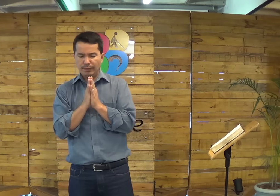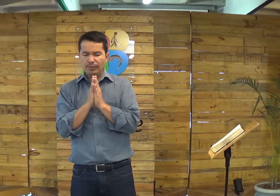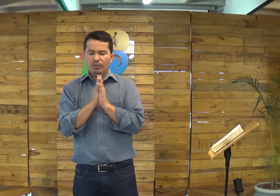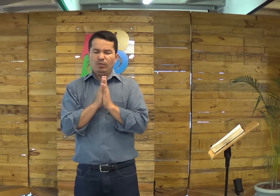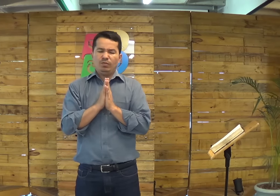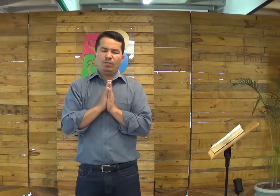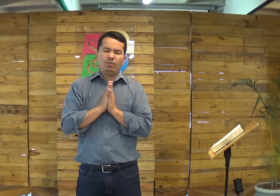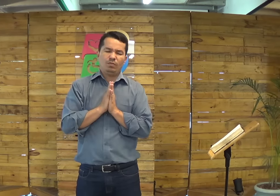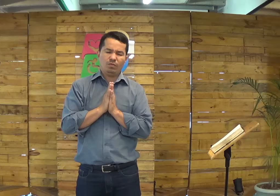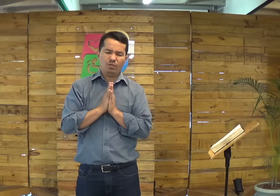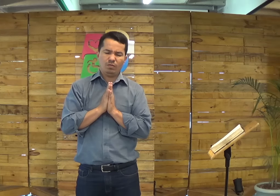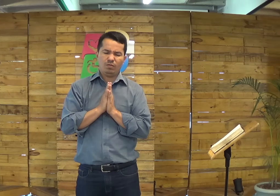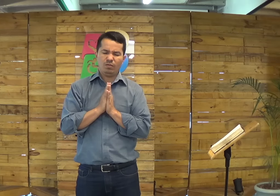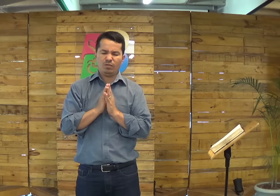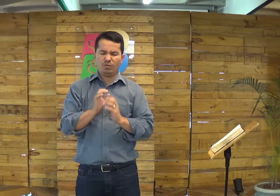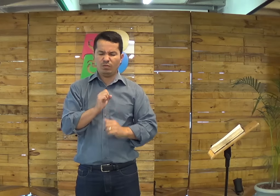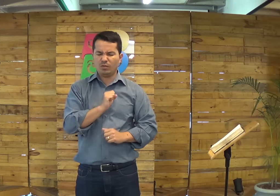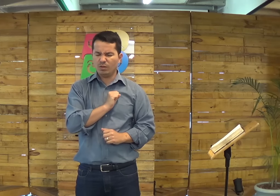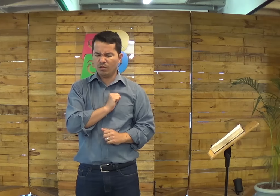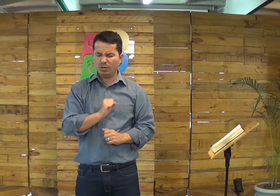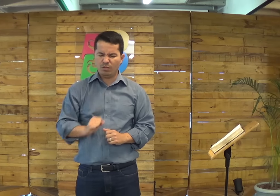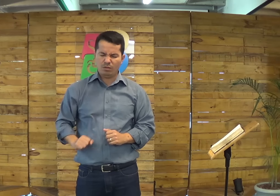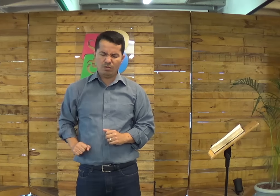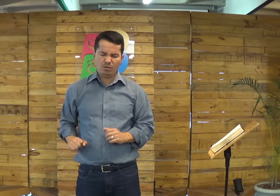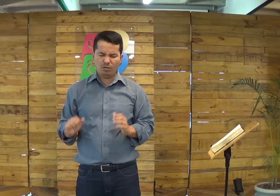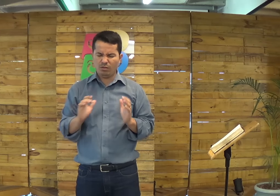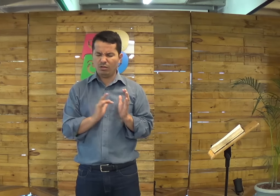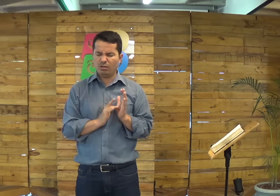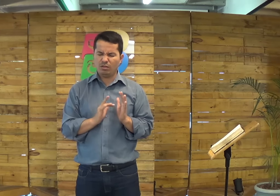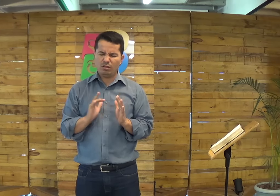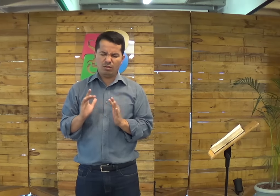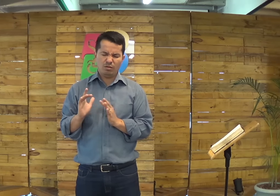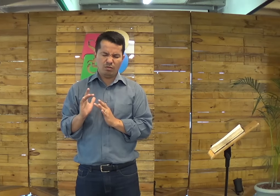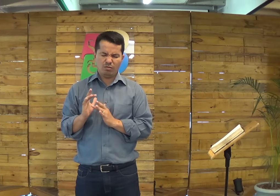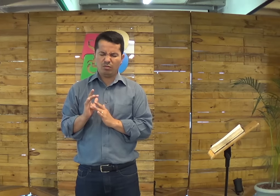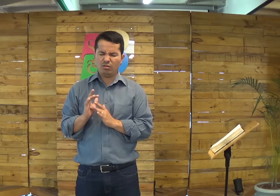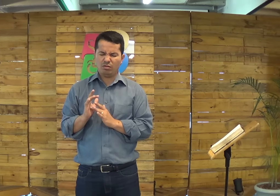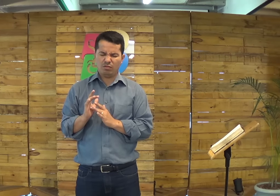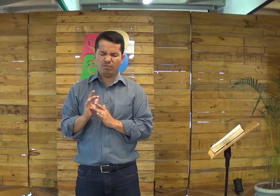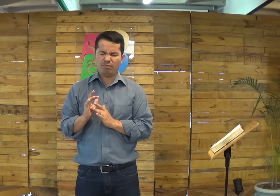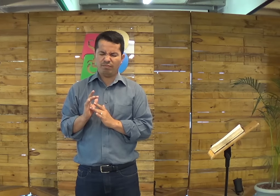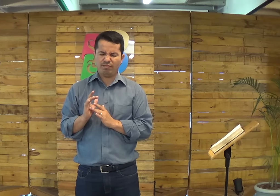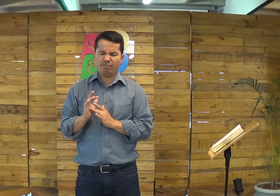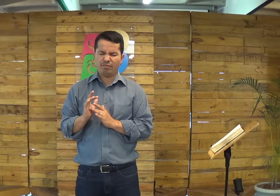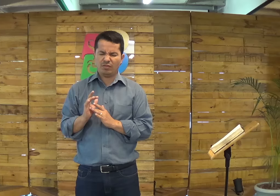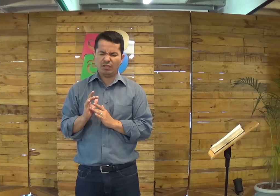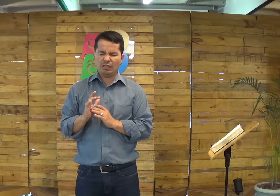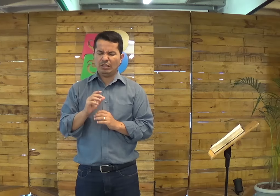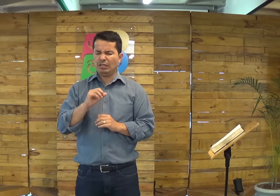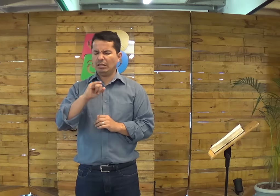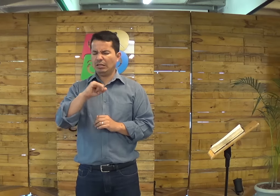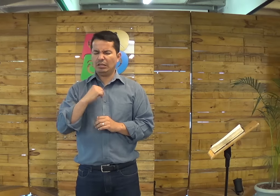Amém eu vou orar por vocês Senhor